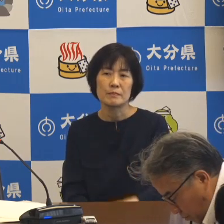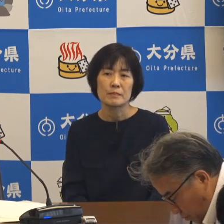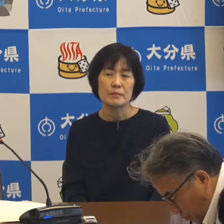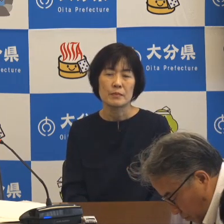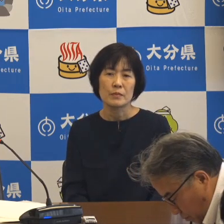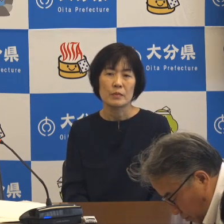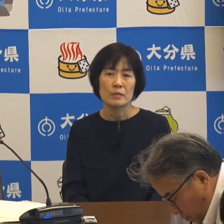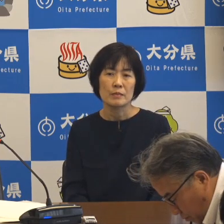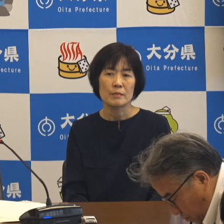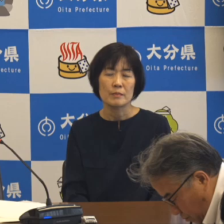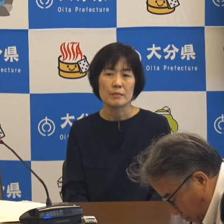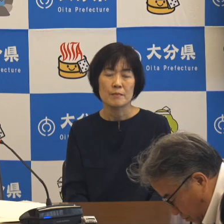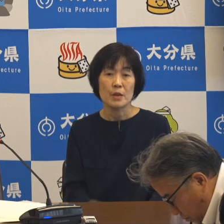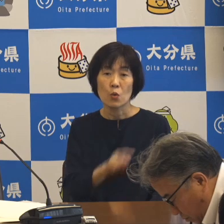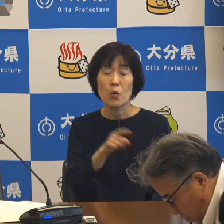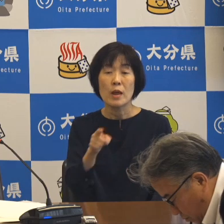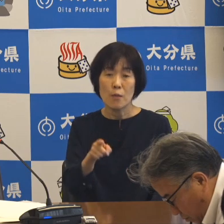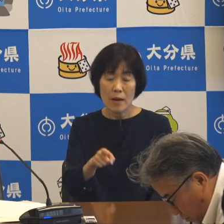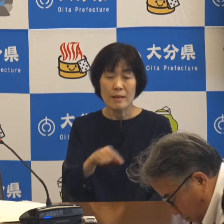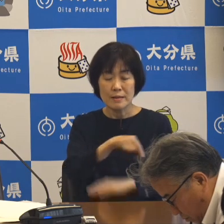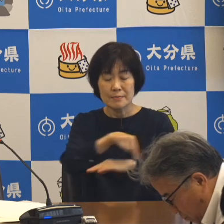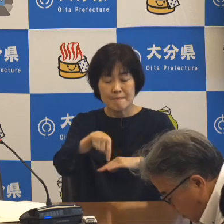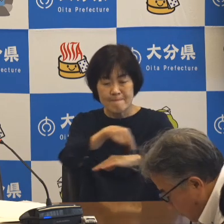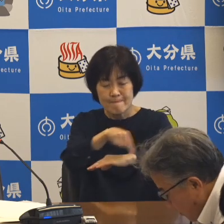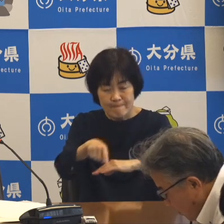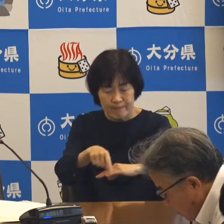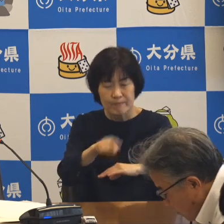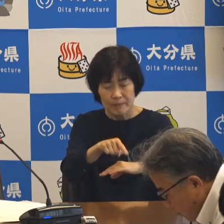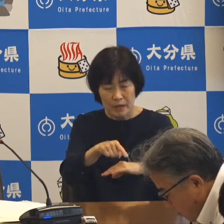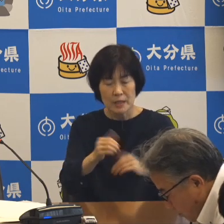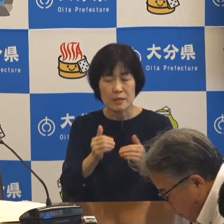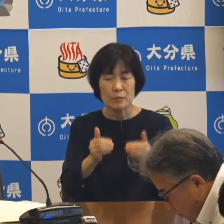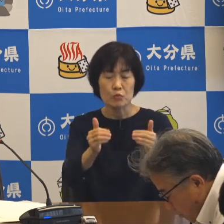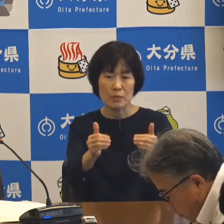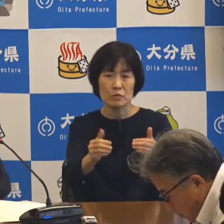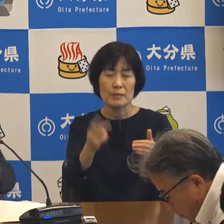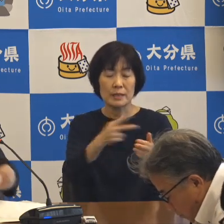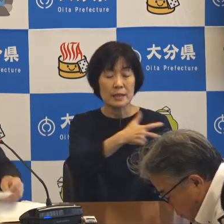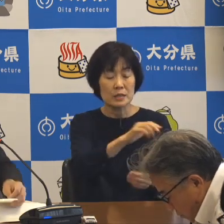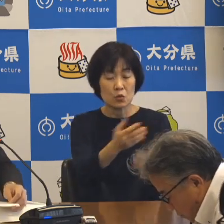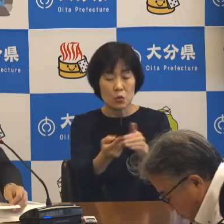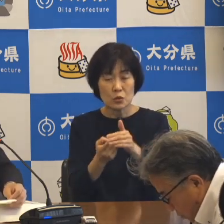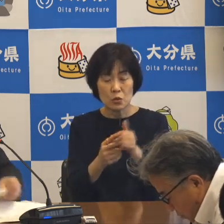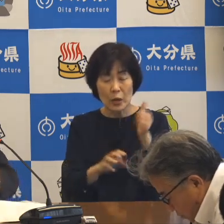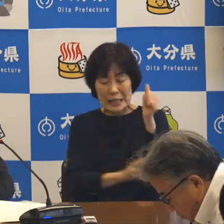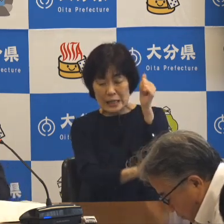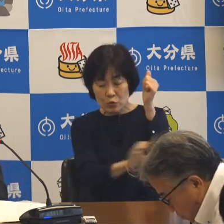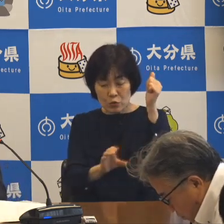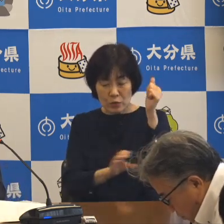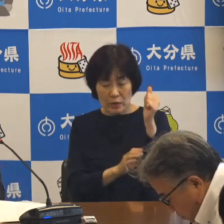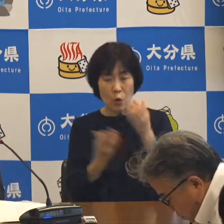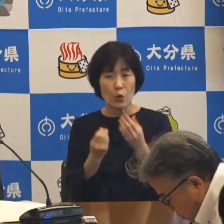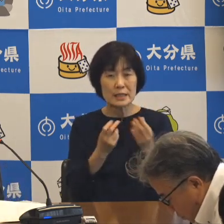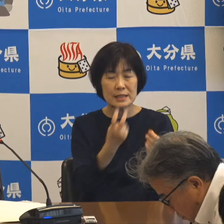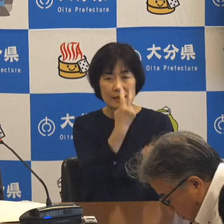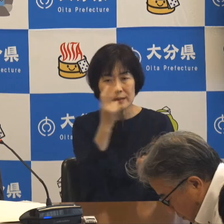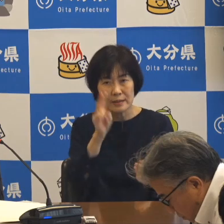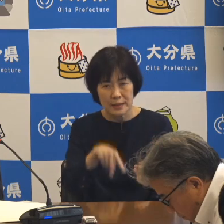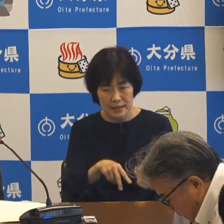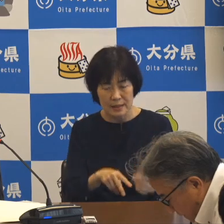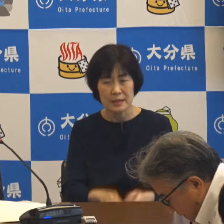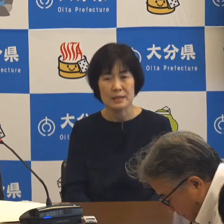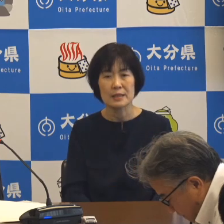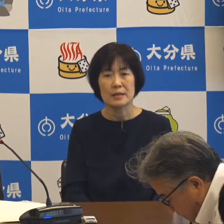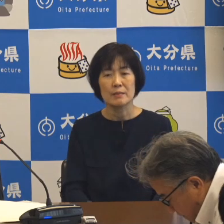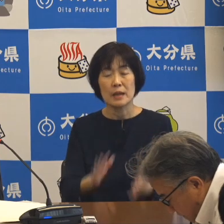こういう問題をですね、戦略的に取り組むとともに、市町村のインフラの維持管理、そして、県有